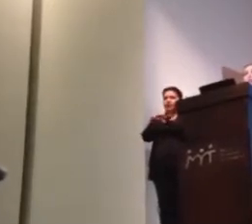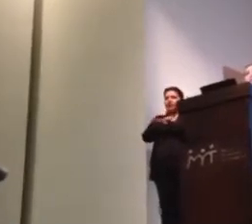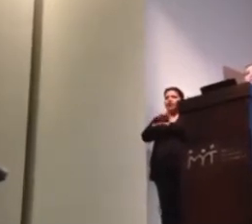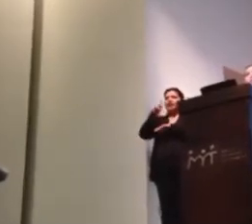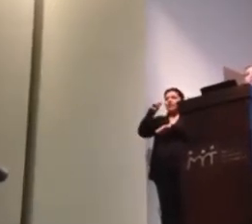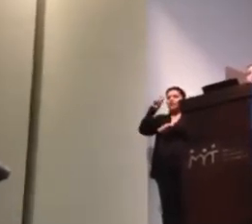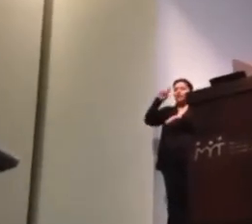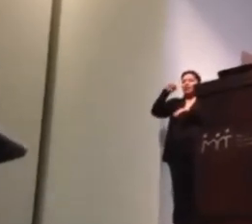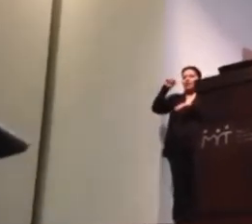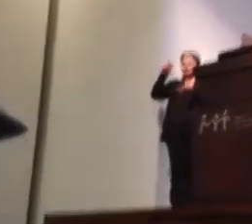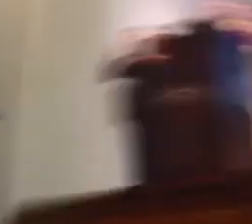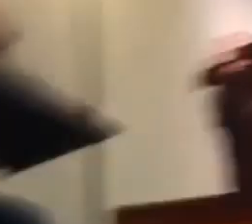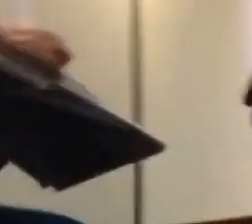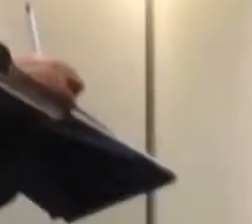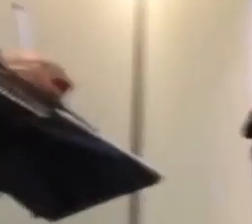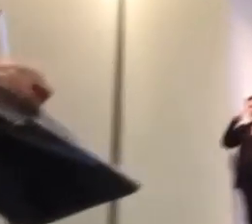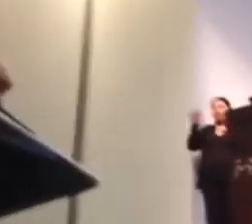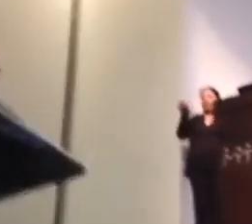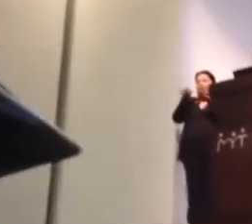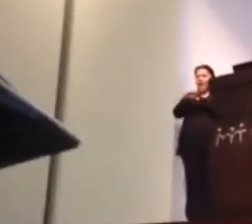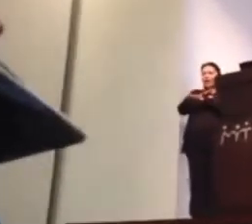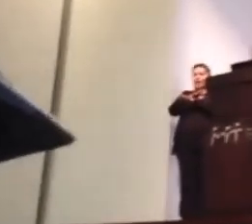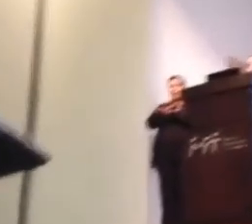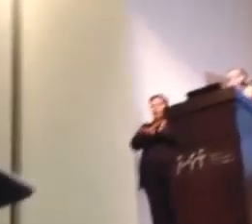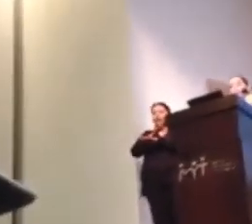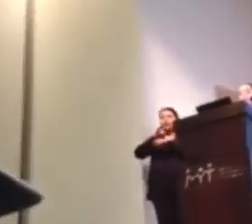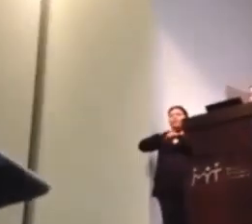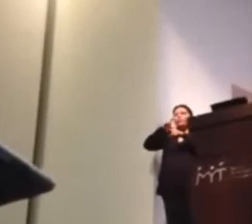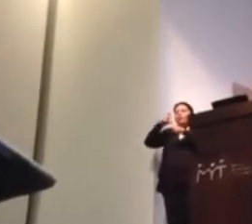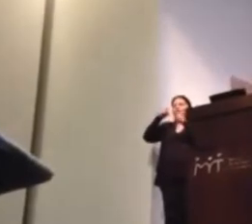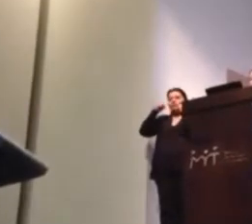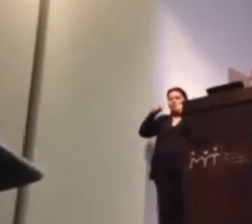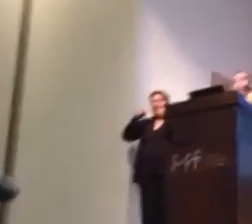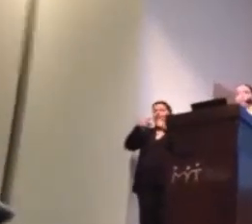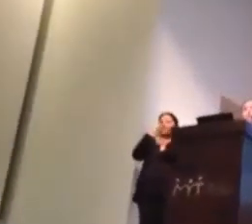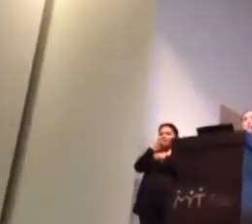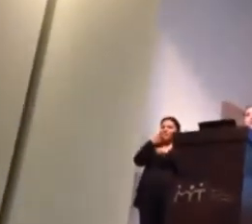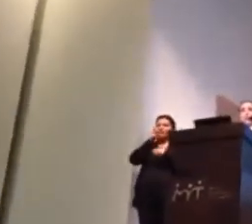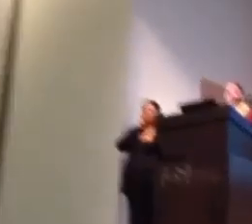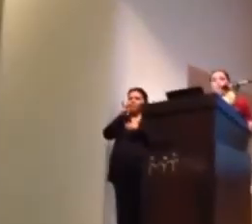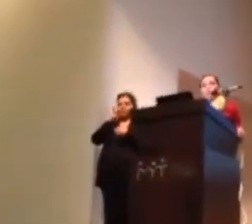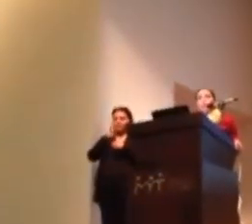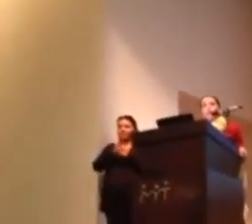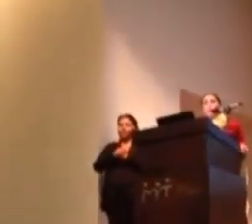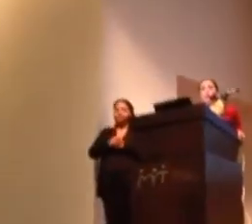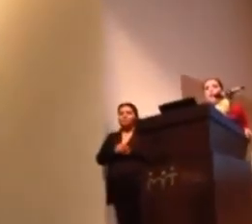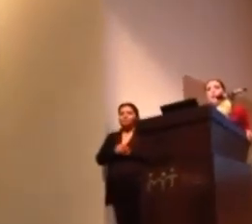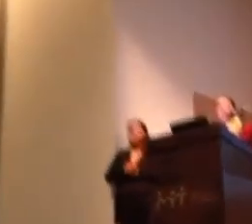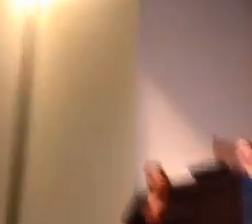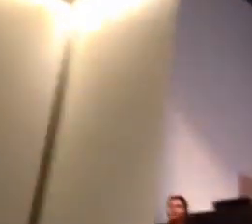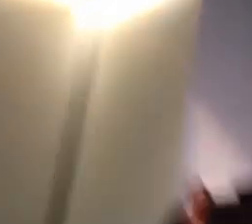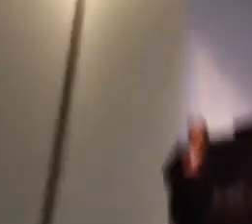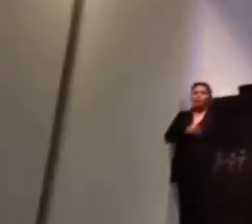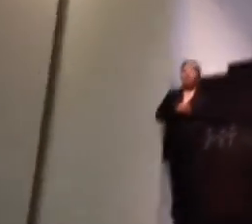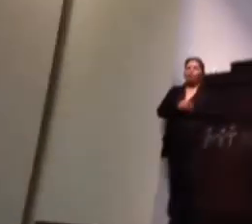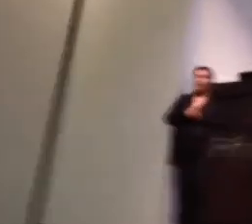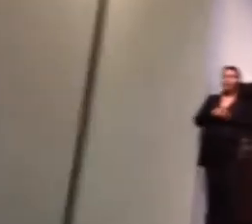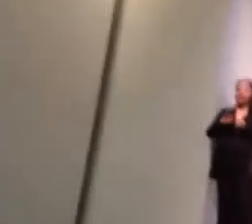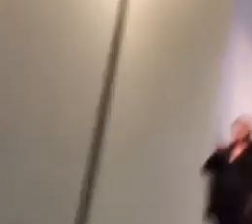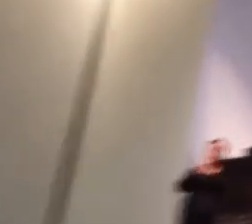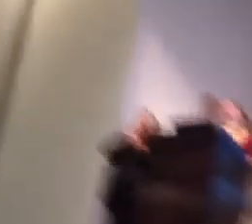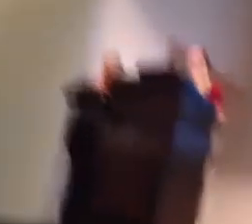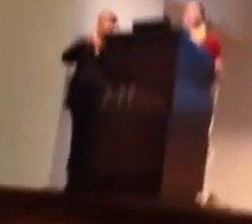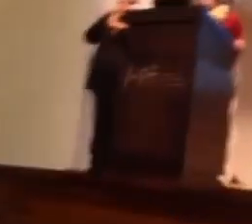presenta en el niño con TDAH es 10 veces más fuerte. También tenemos el trastorno disocial, se presenta